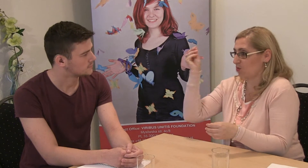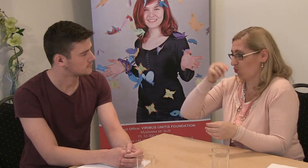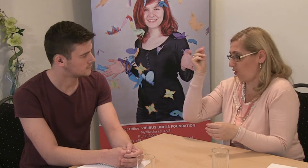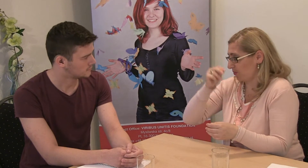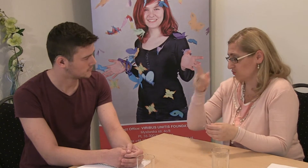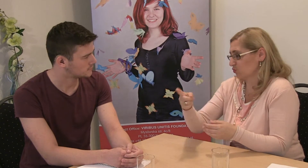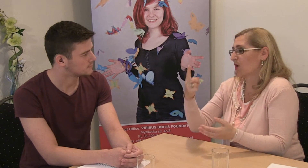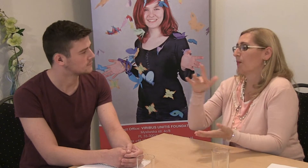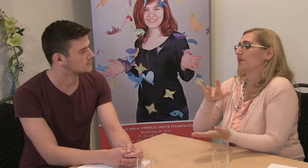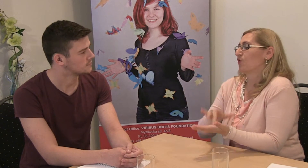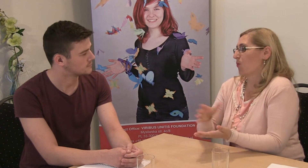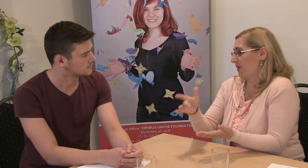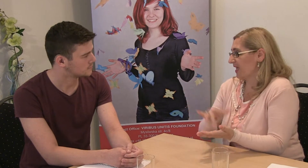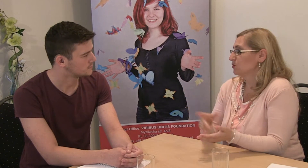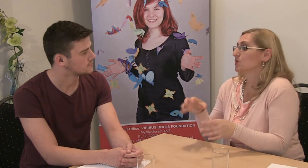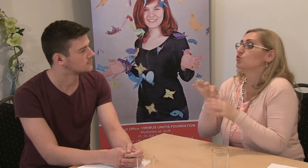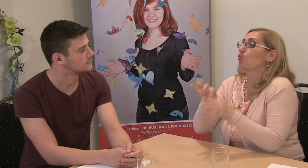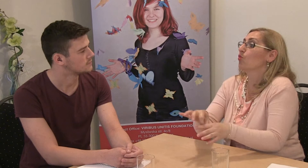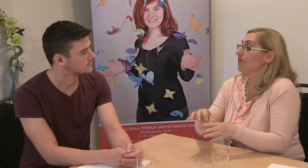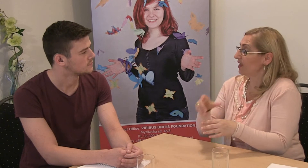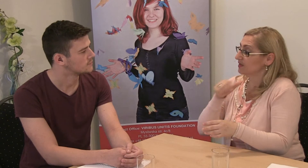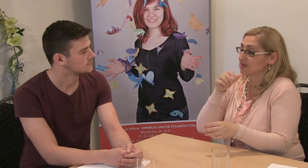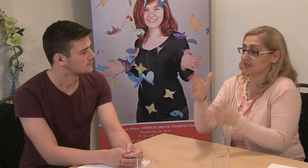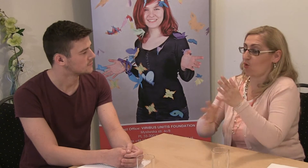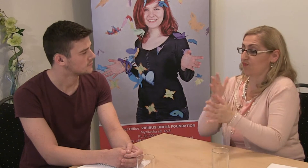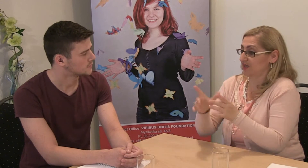jeziku, da radimo na tome, na obrazovanju, na prvom mestu